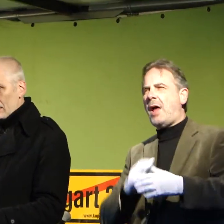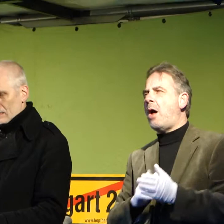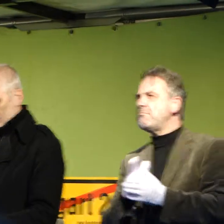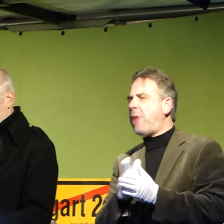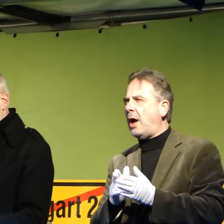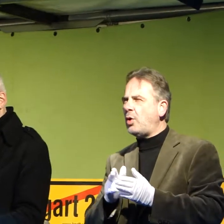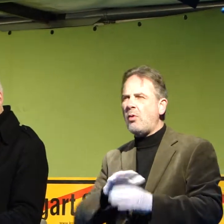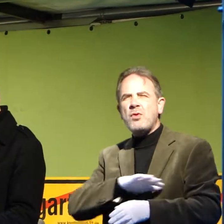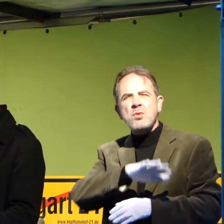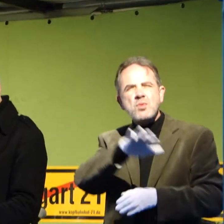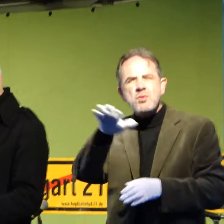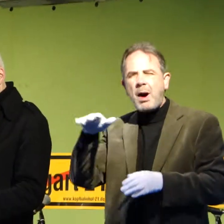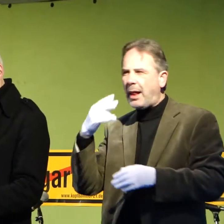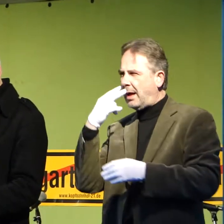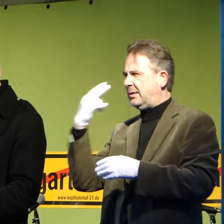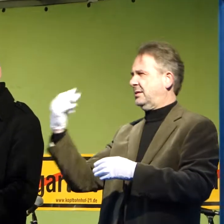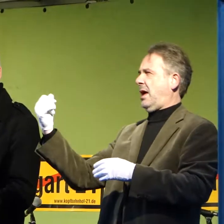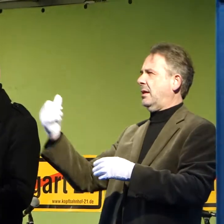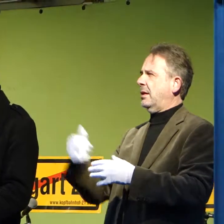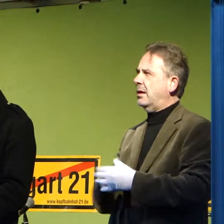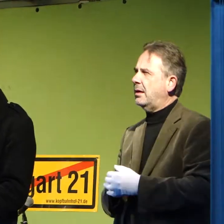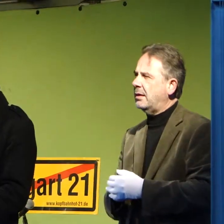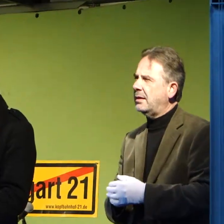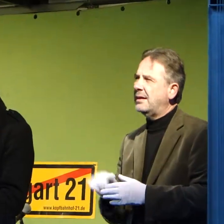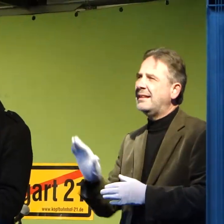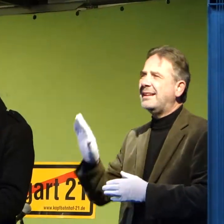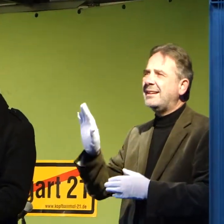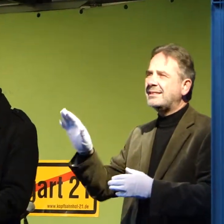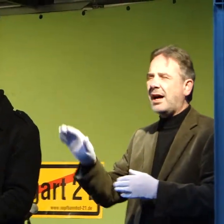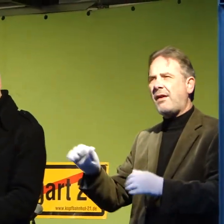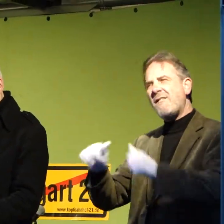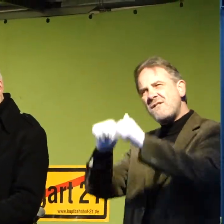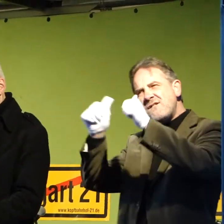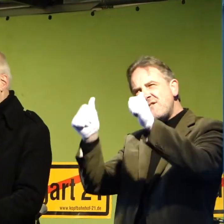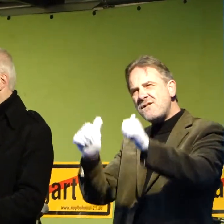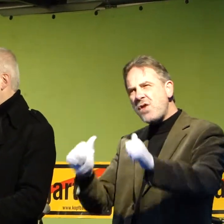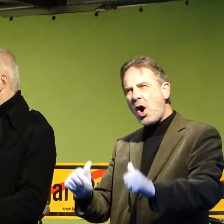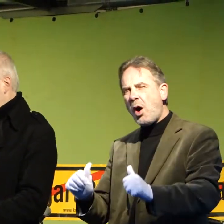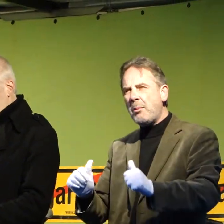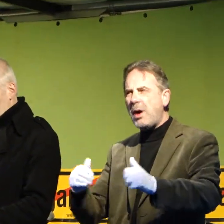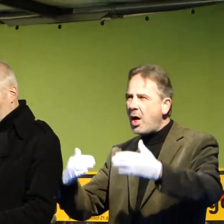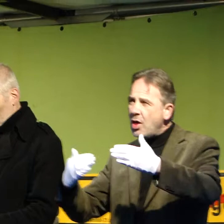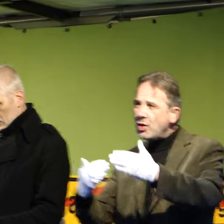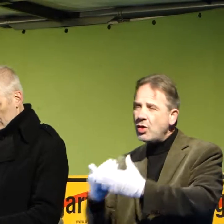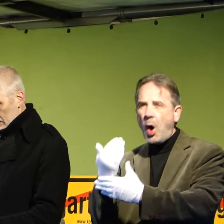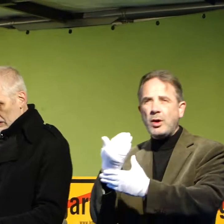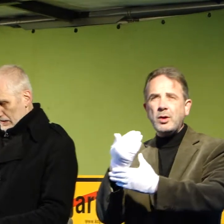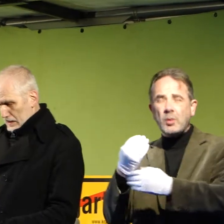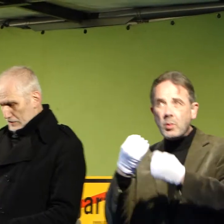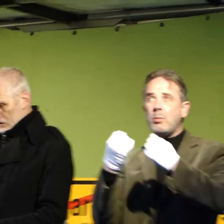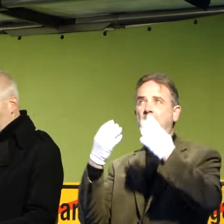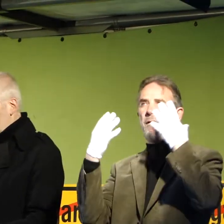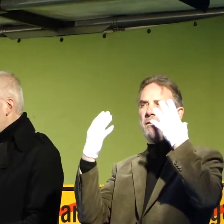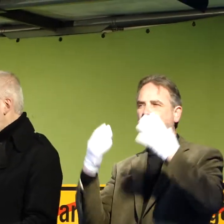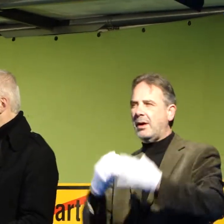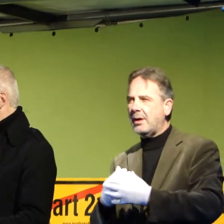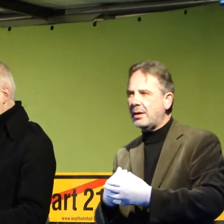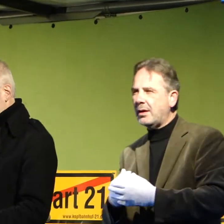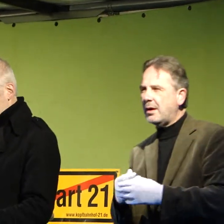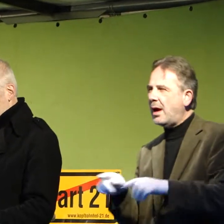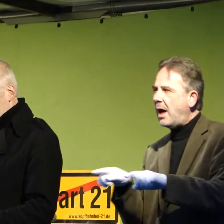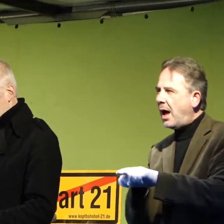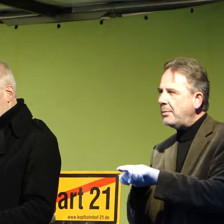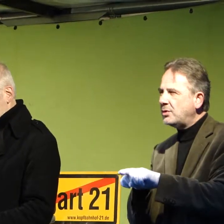schlechthin angesehen war. Seine Formen waren neu und ungewohnt, genauso wie